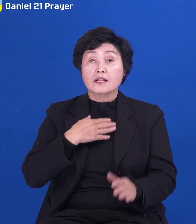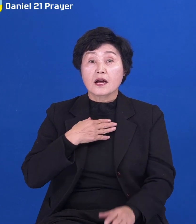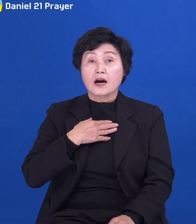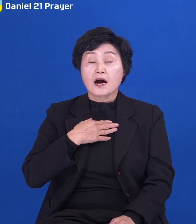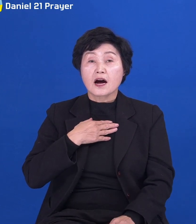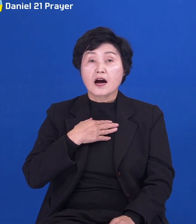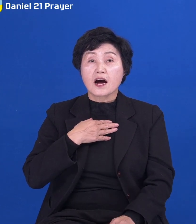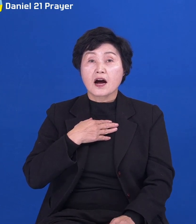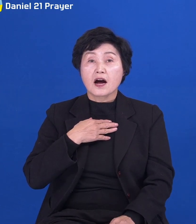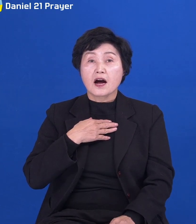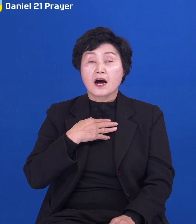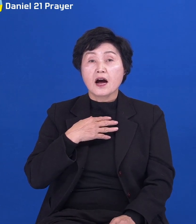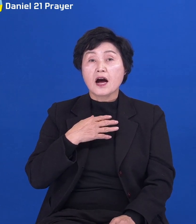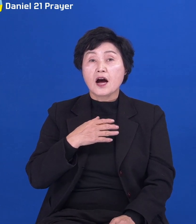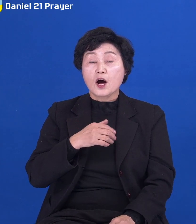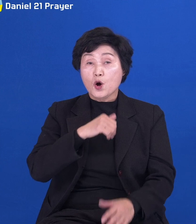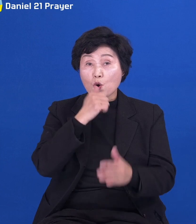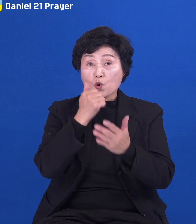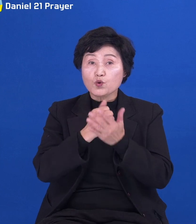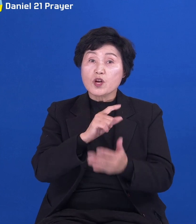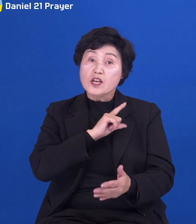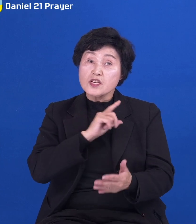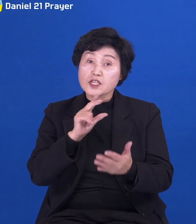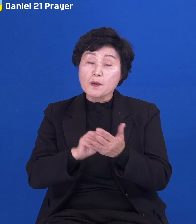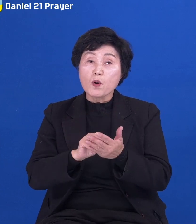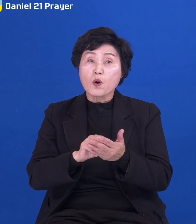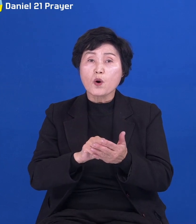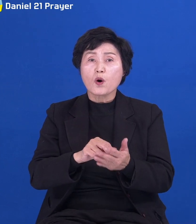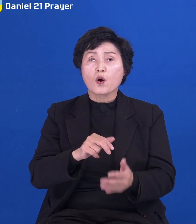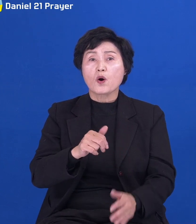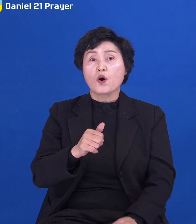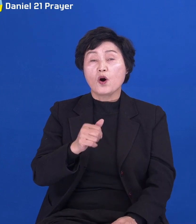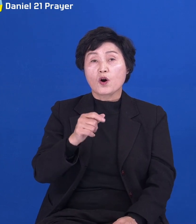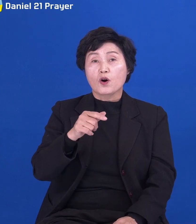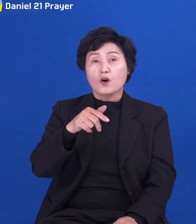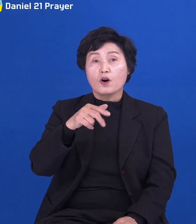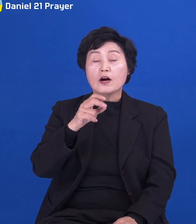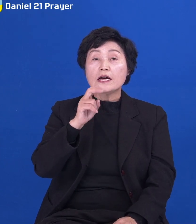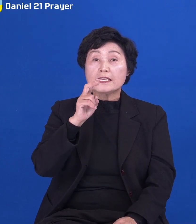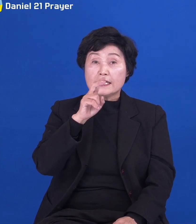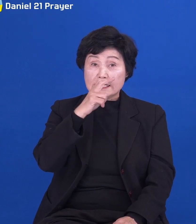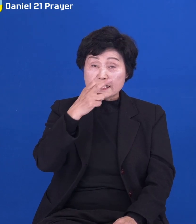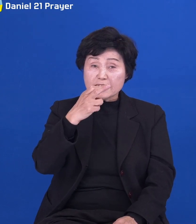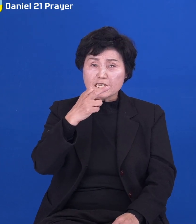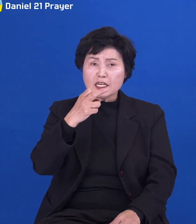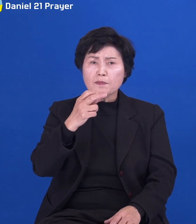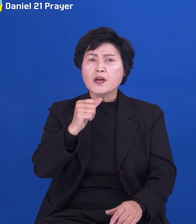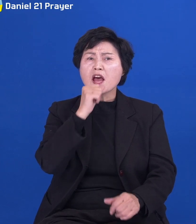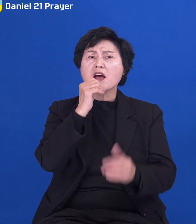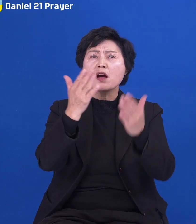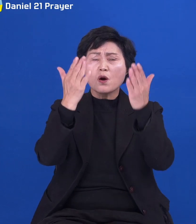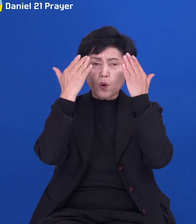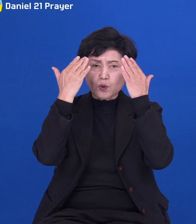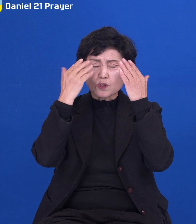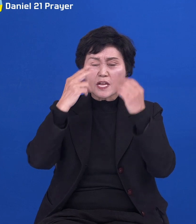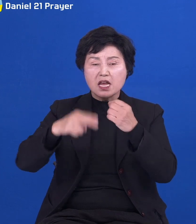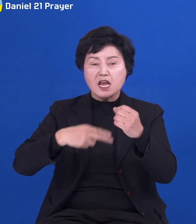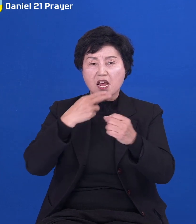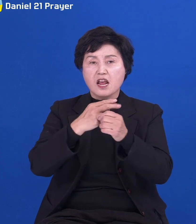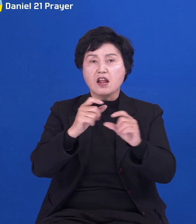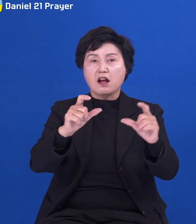비법웰경제라는 것을 인해서 북한 함경북도 해령시 정거리 제12교화소에 2년이라는 형을 받고 가게 되었어요.